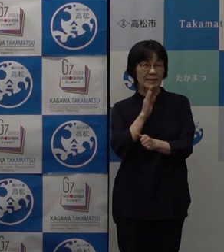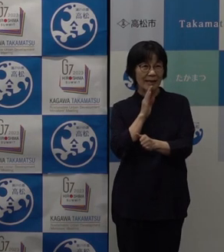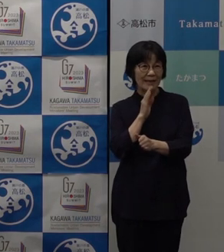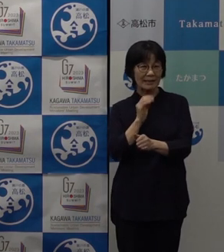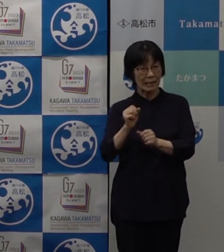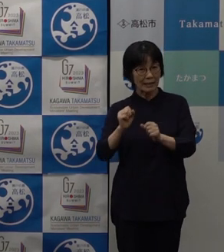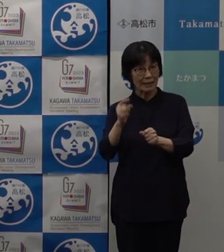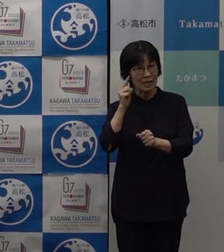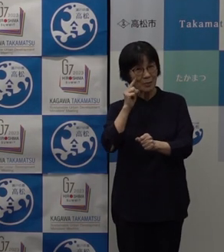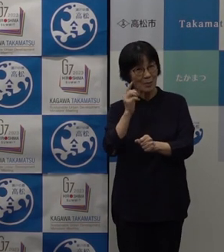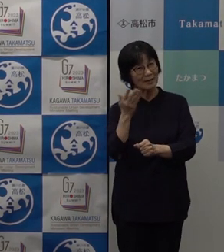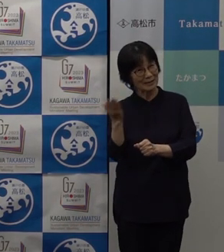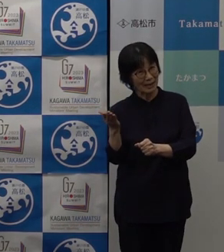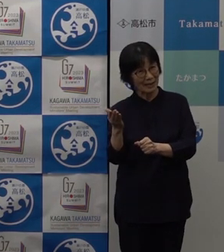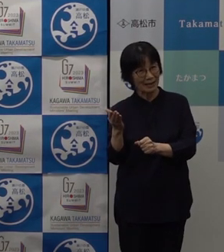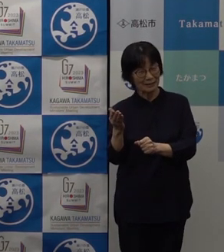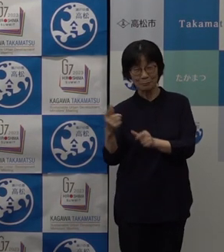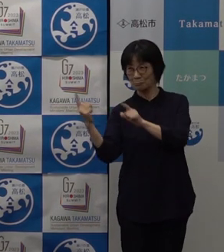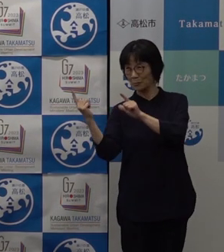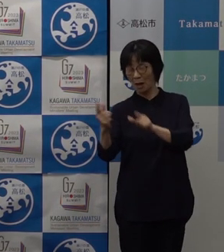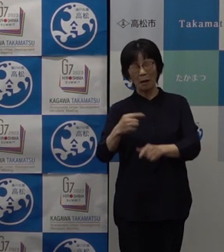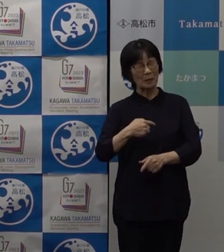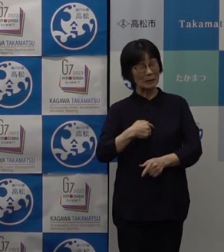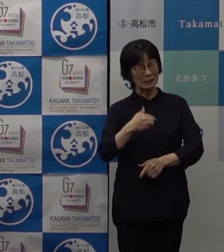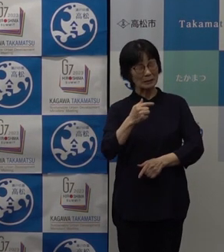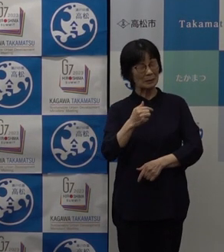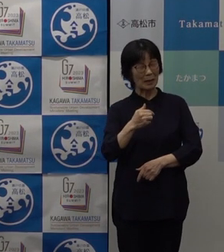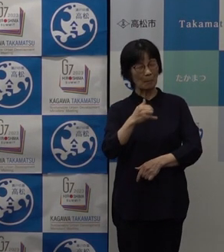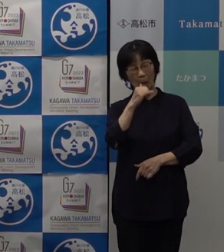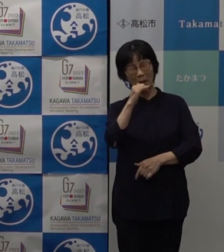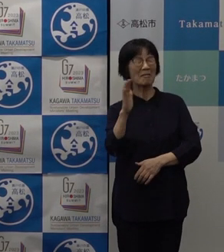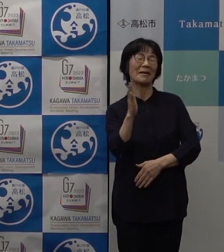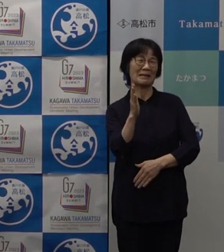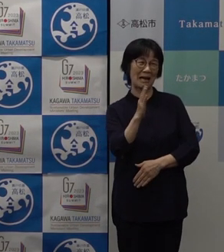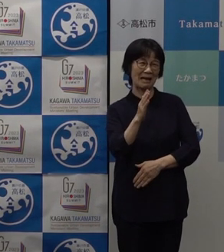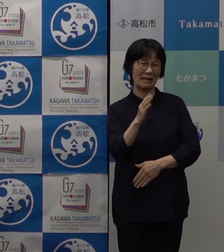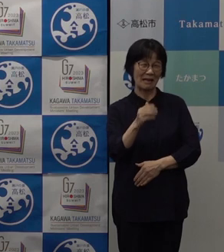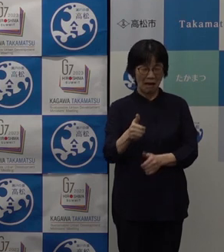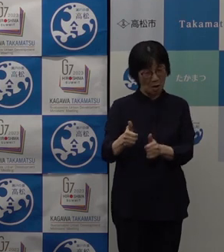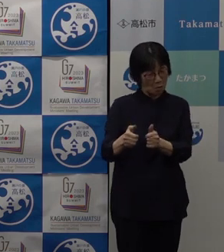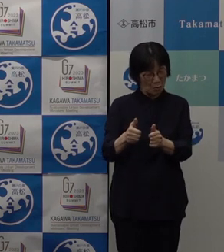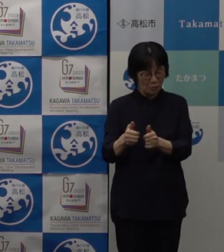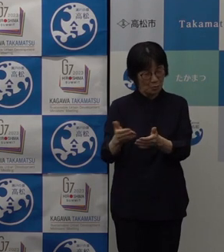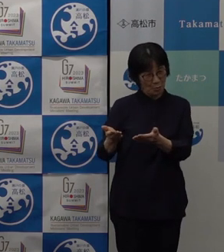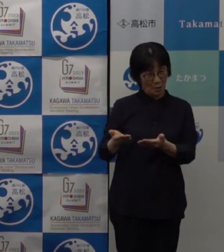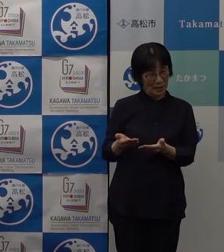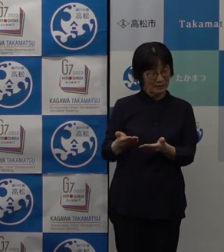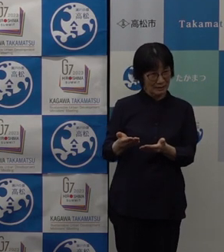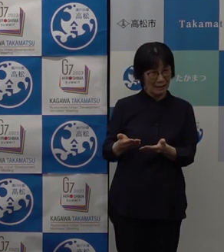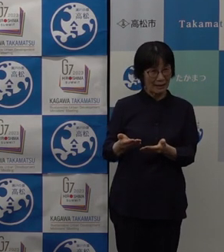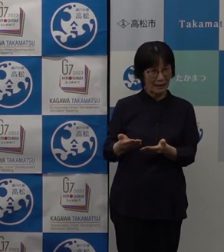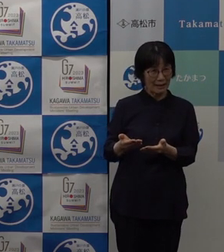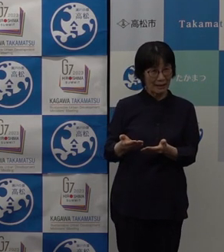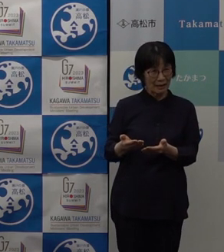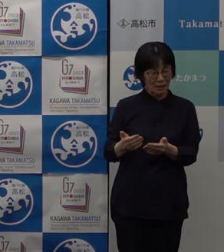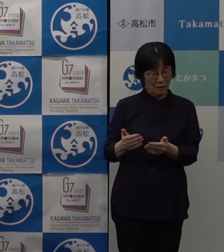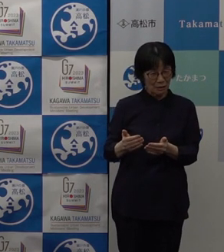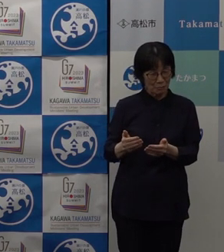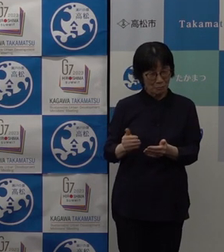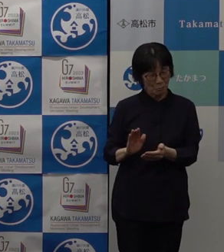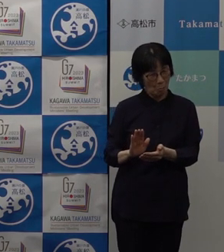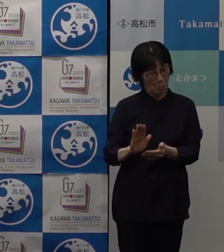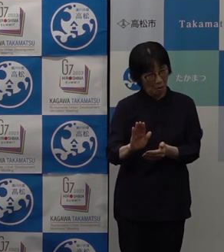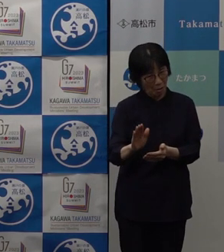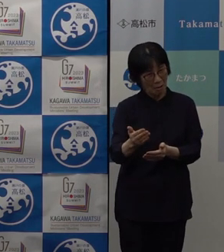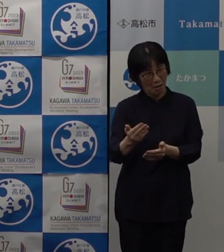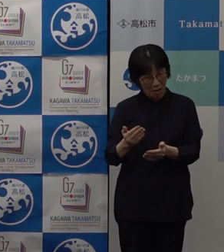私はですね、あまりゲーム得意でないもんで、コントローラーをもらって、もう前へ進んだり後ろ進んだり、あ